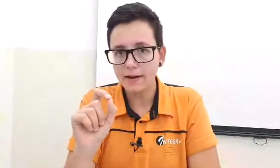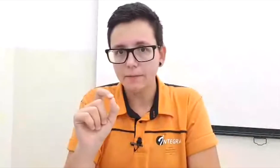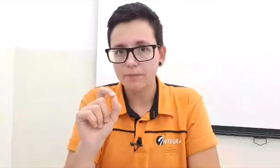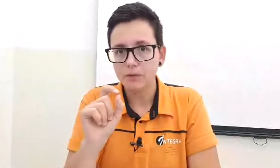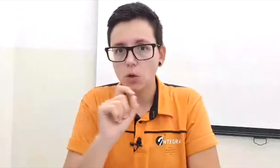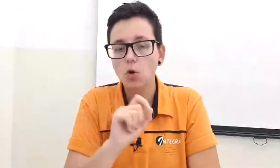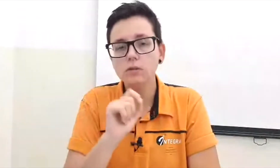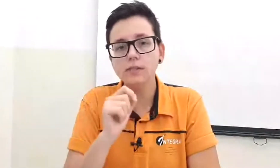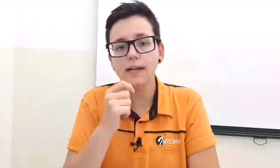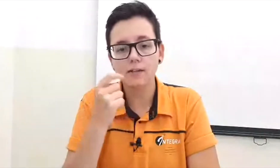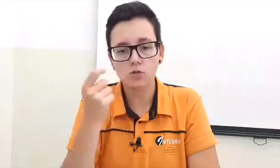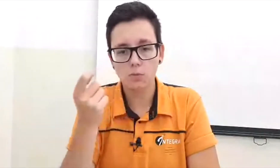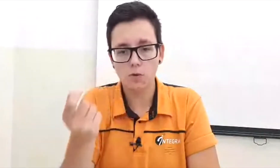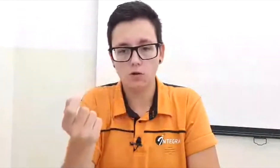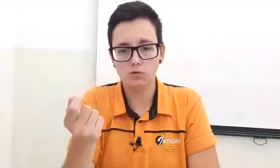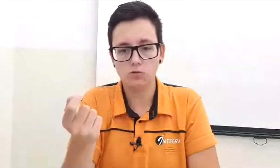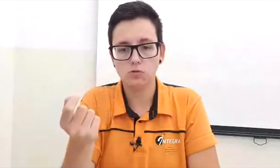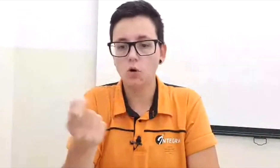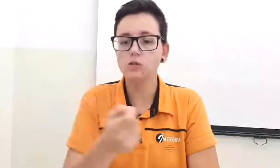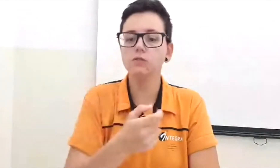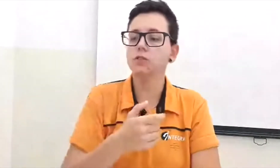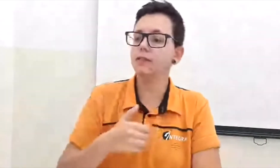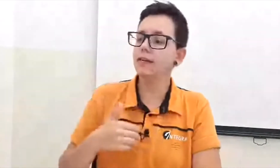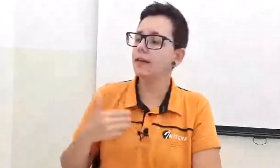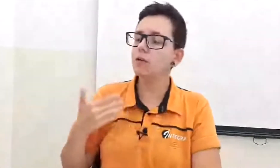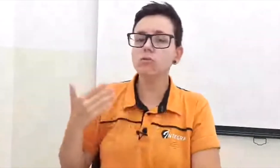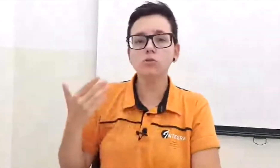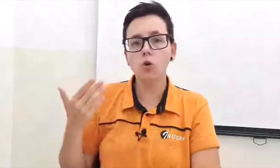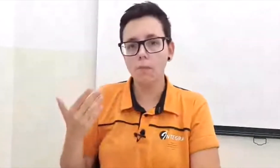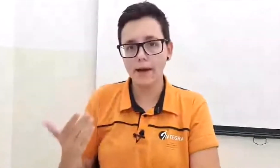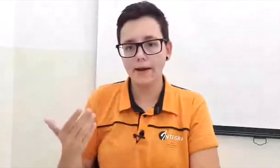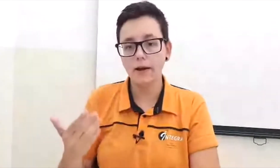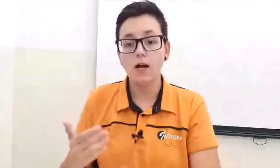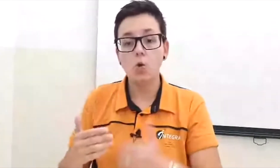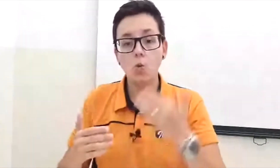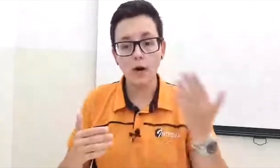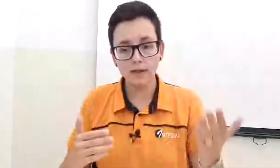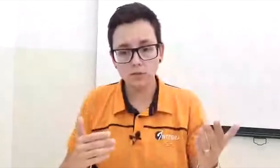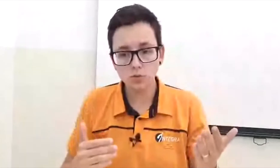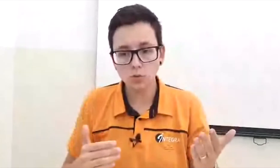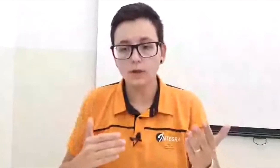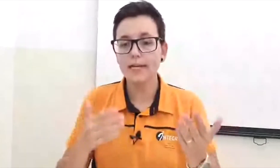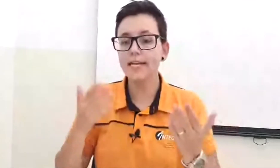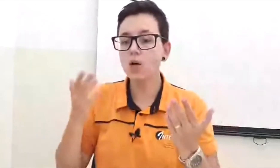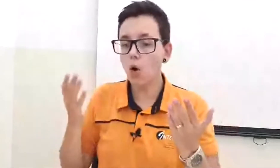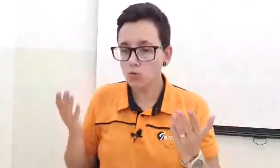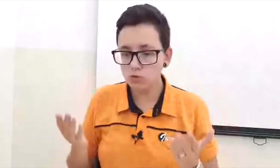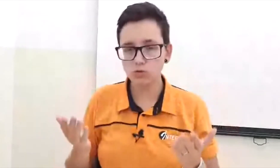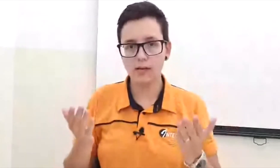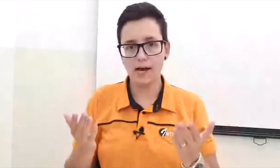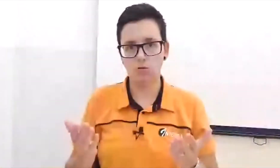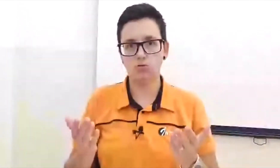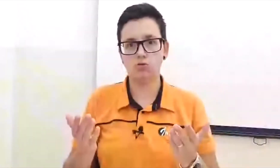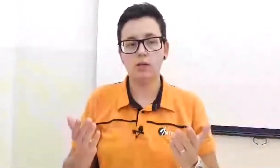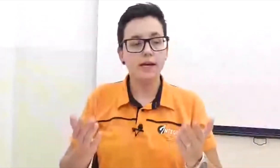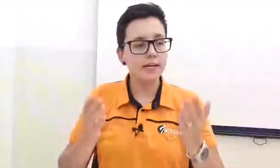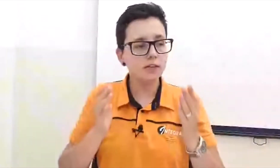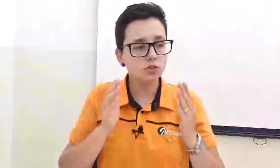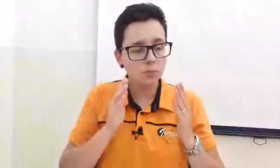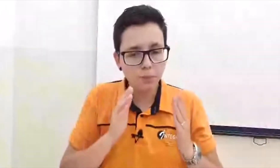dominar os sinais compostos, ou se você não souber quando e onde usá-los, isso